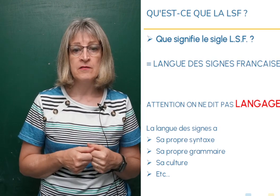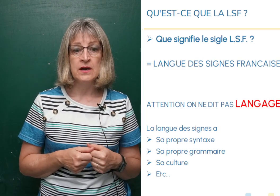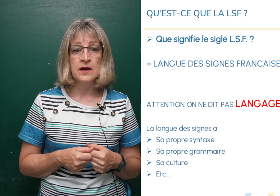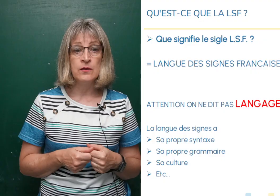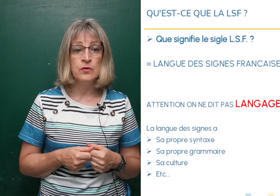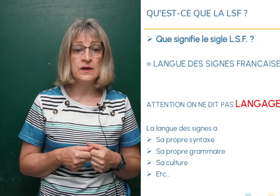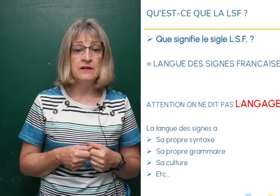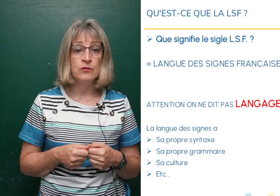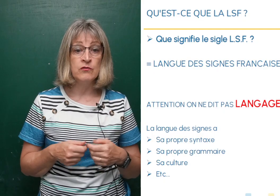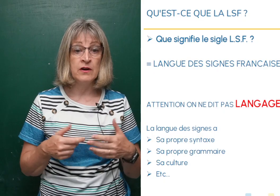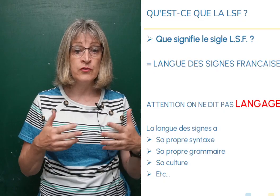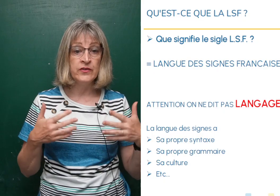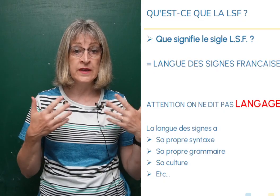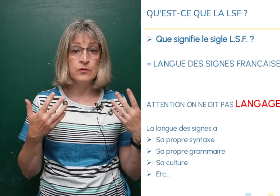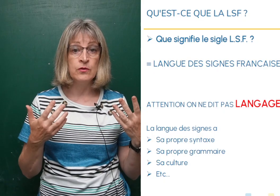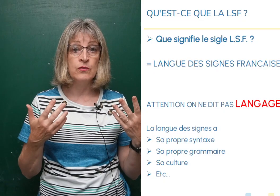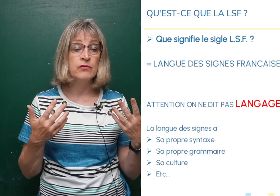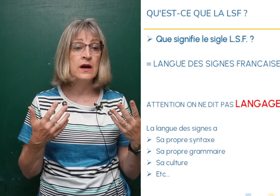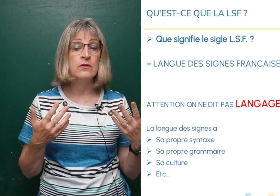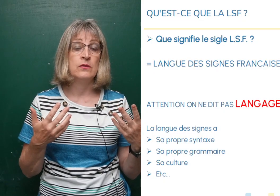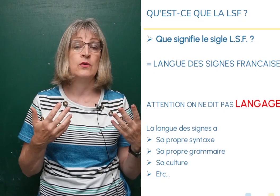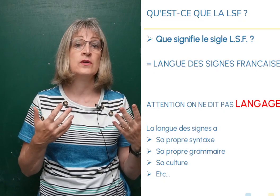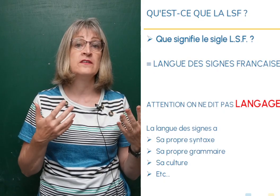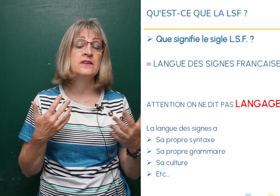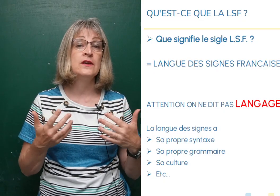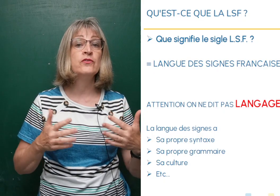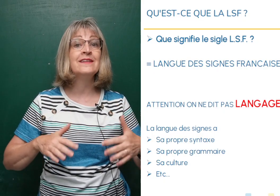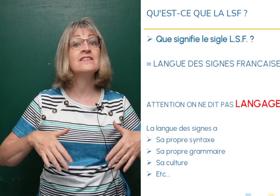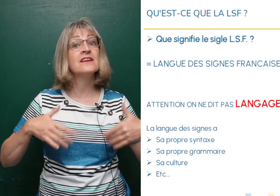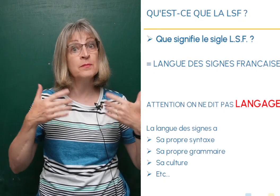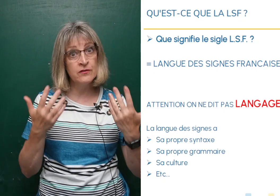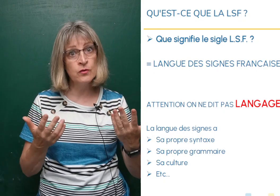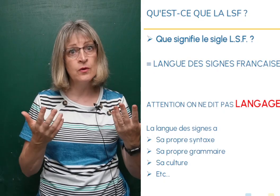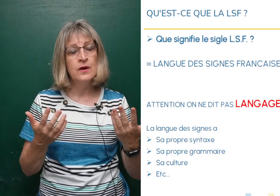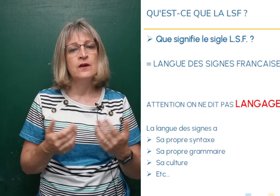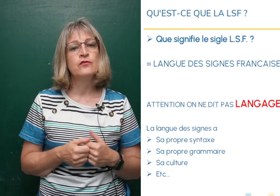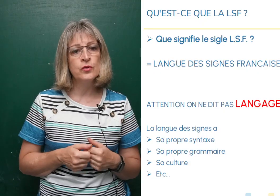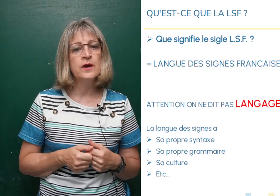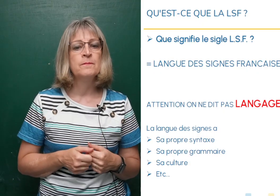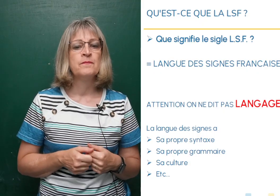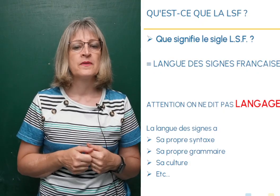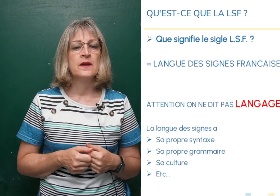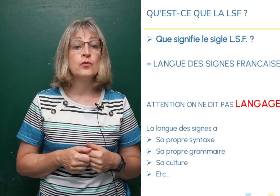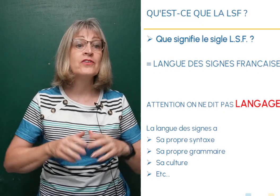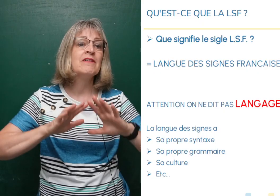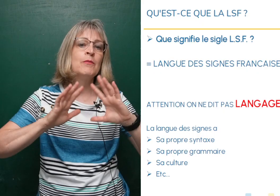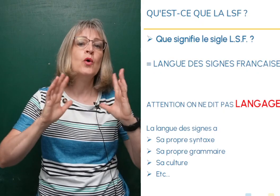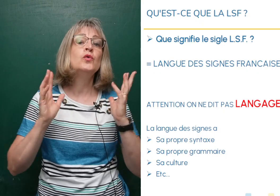voilà. On va aussi voir en langue des signes, il y a aussi des expressions sourdes. Donc, c'est vraiment une